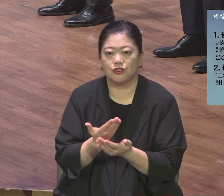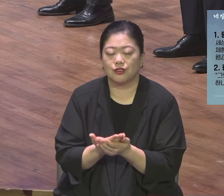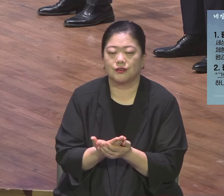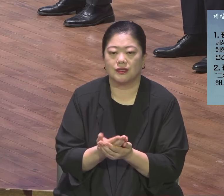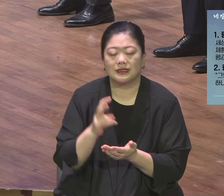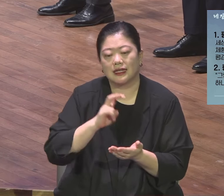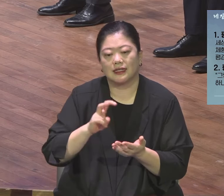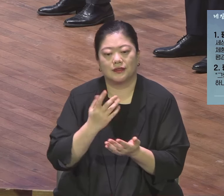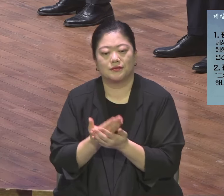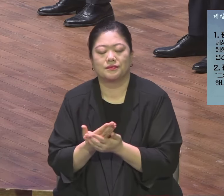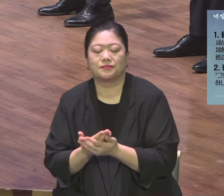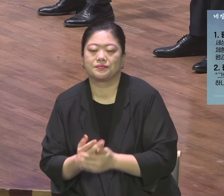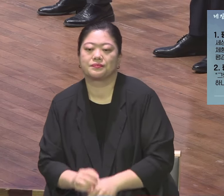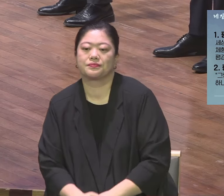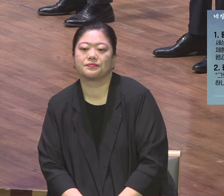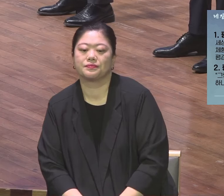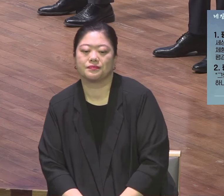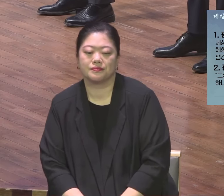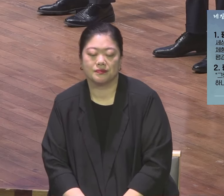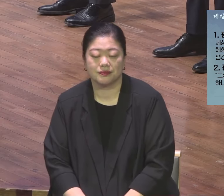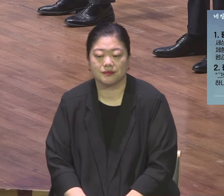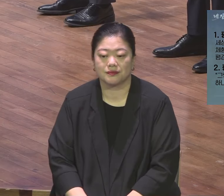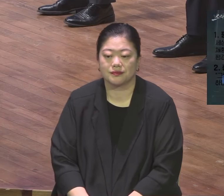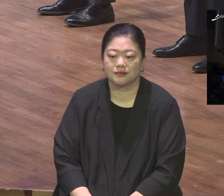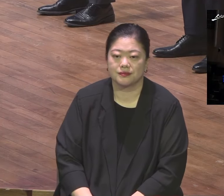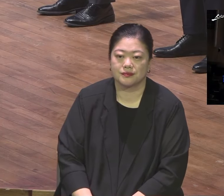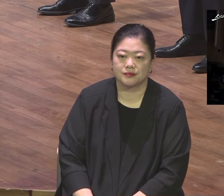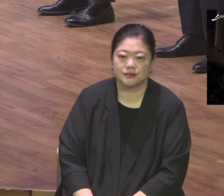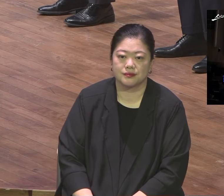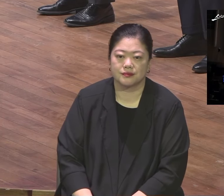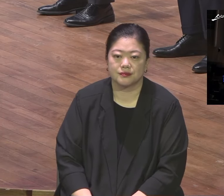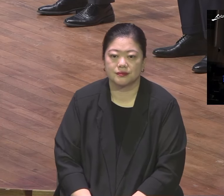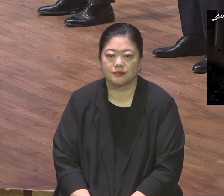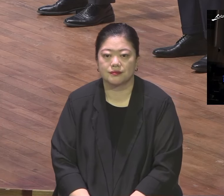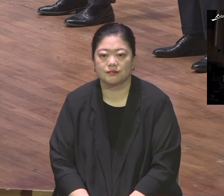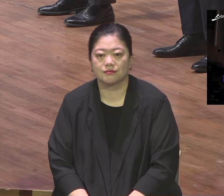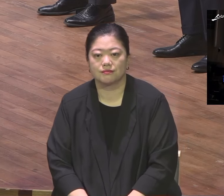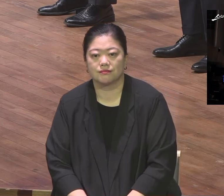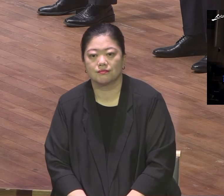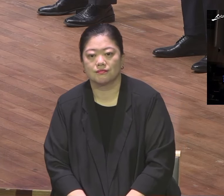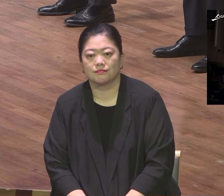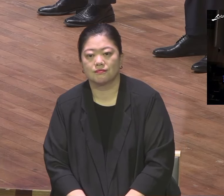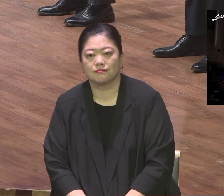앞에 찬양하겠습니다.